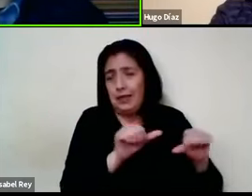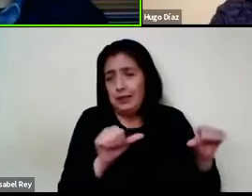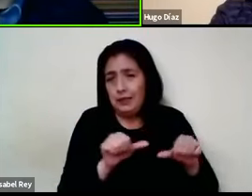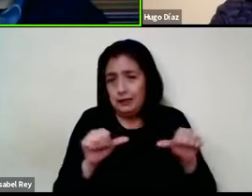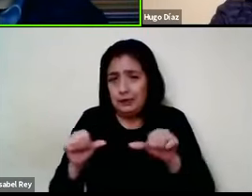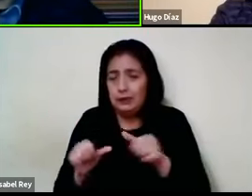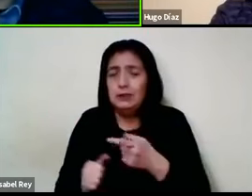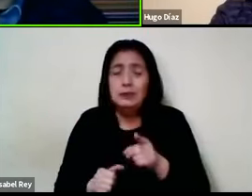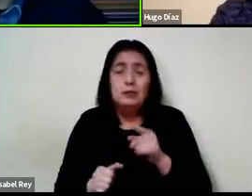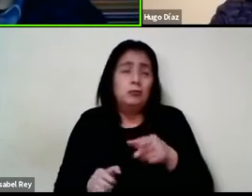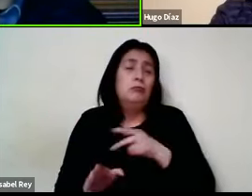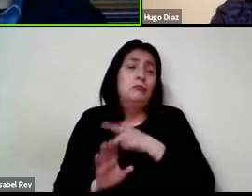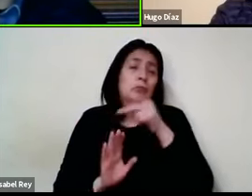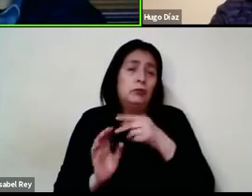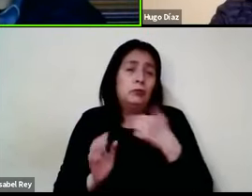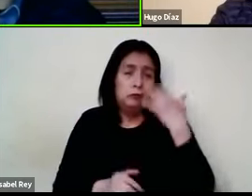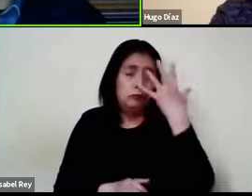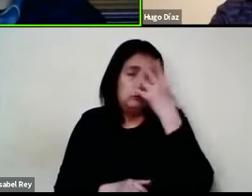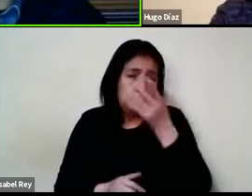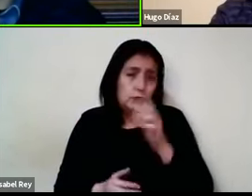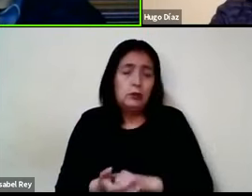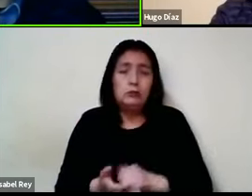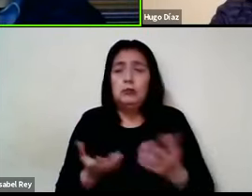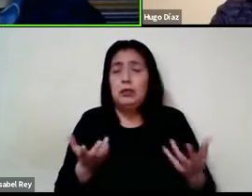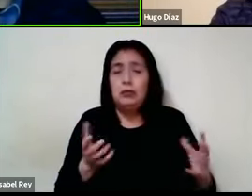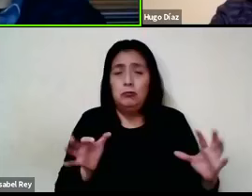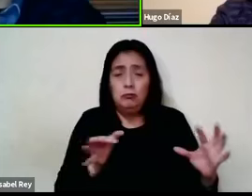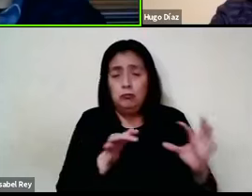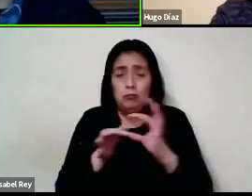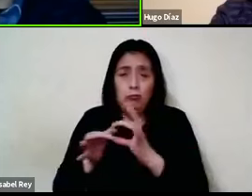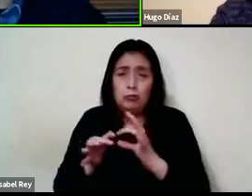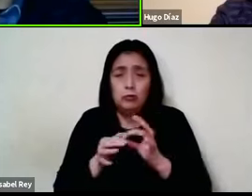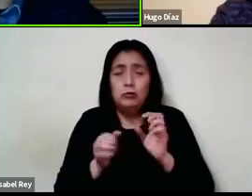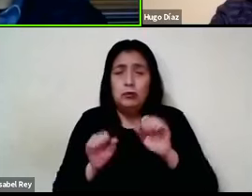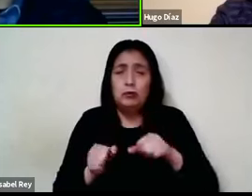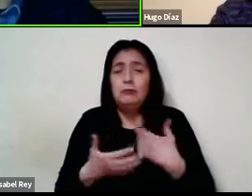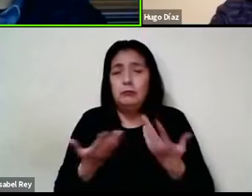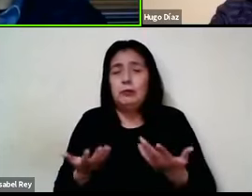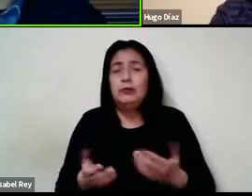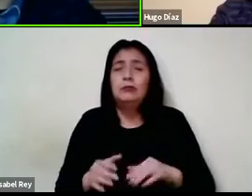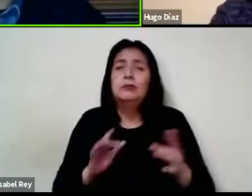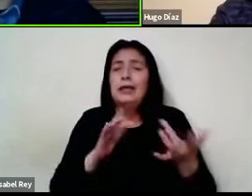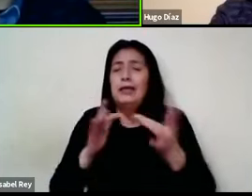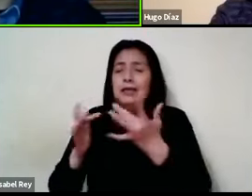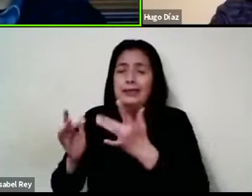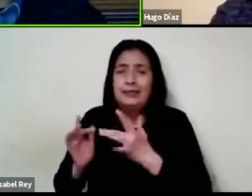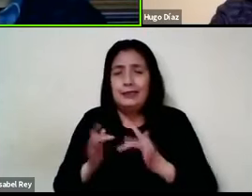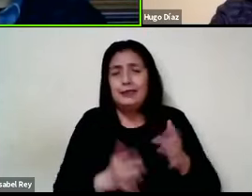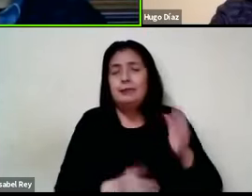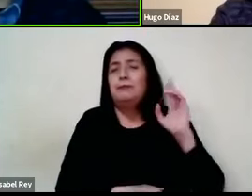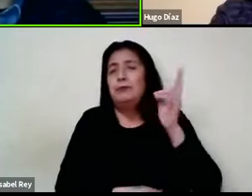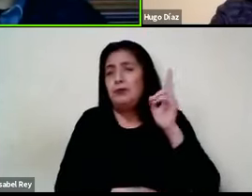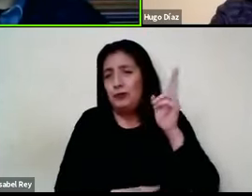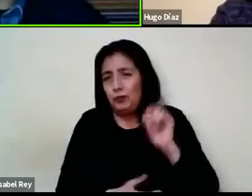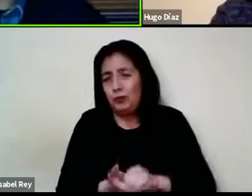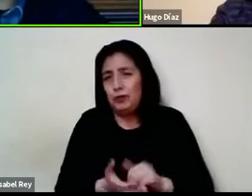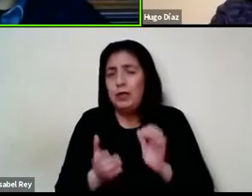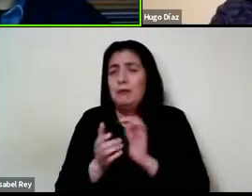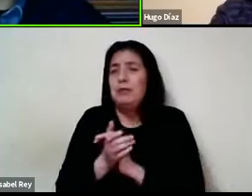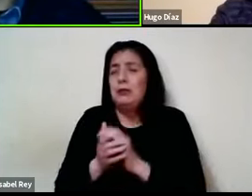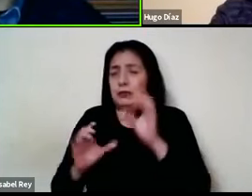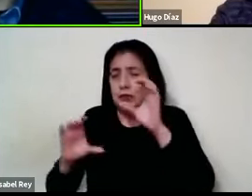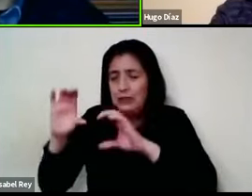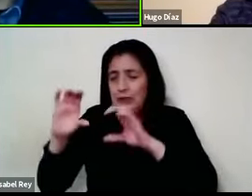ha sido uno de los proyectos muy bonitos de integración. He podido armar una pequeñita red, la red de docentes, amigos de la